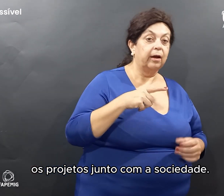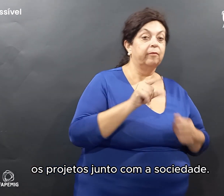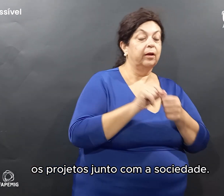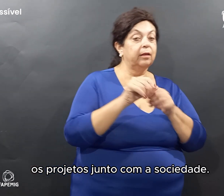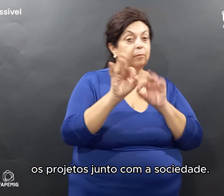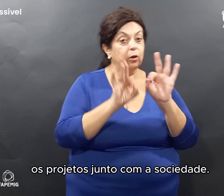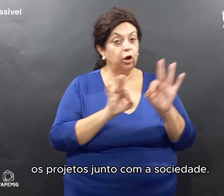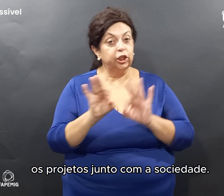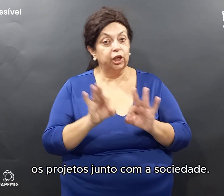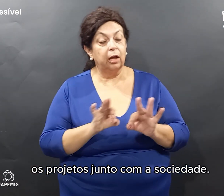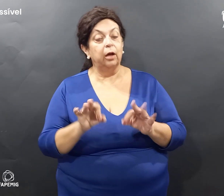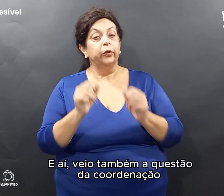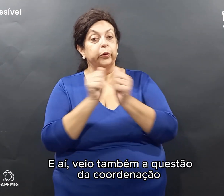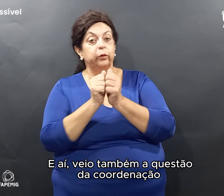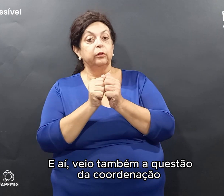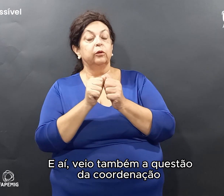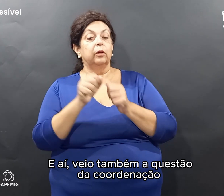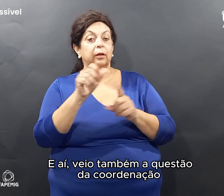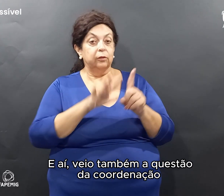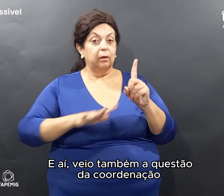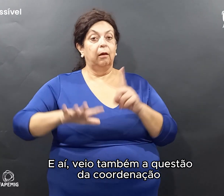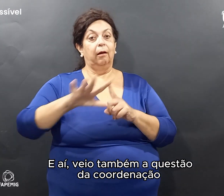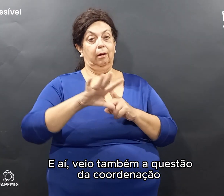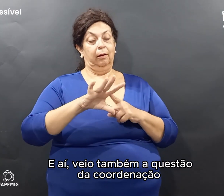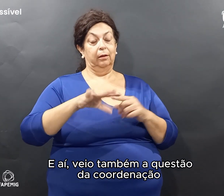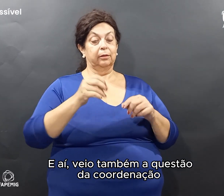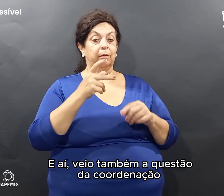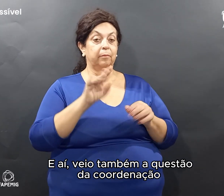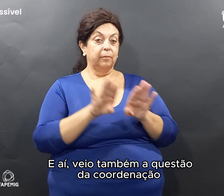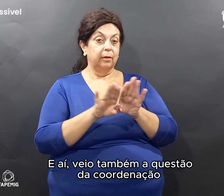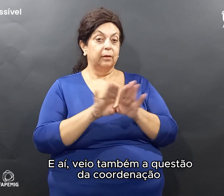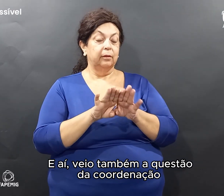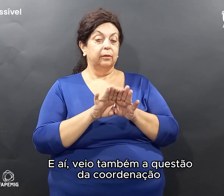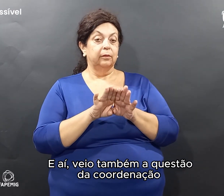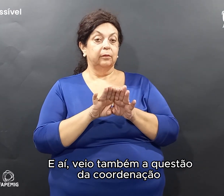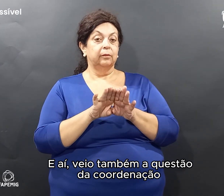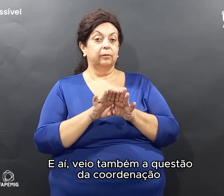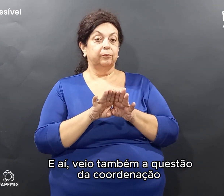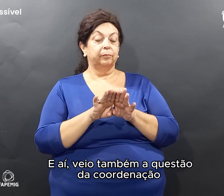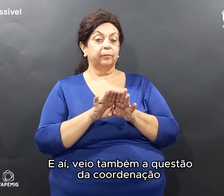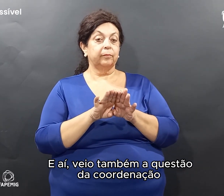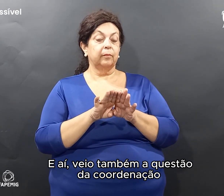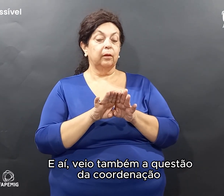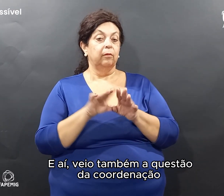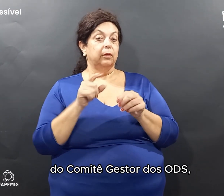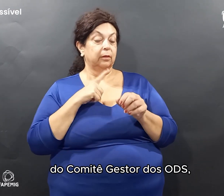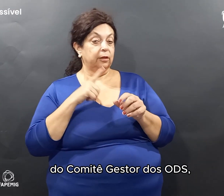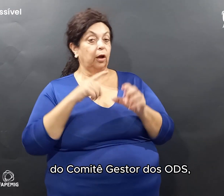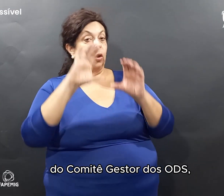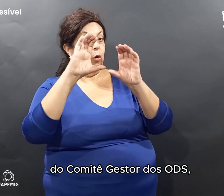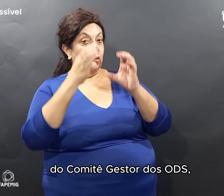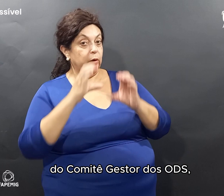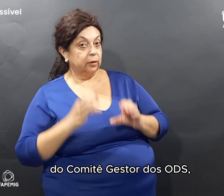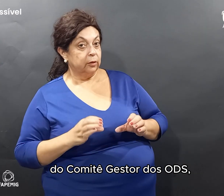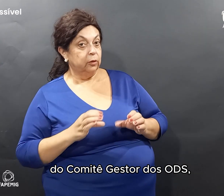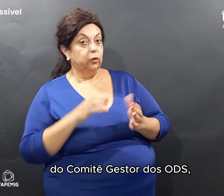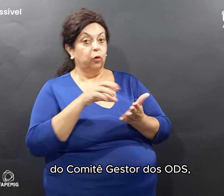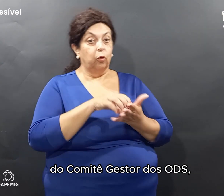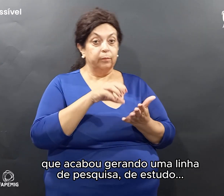a sociedade. E aí veio também a questão da coordenação do Comitê Gestor dos ODS, que